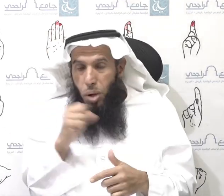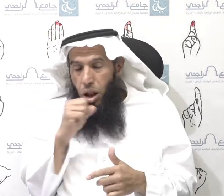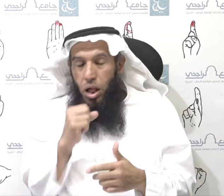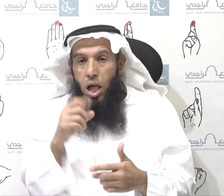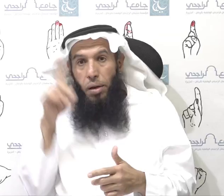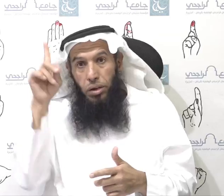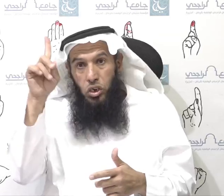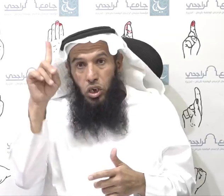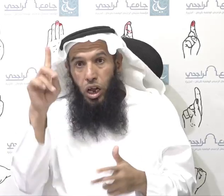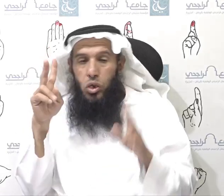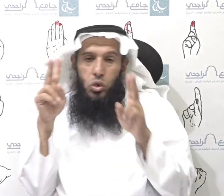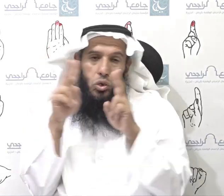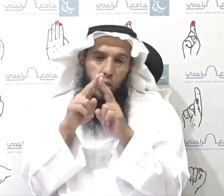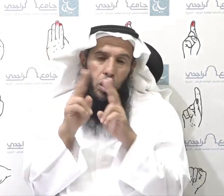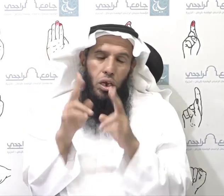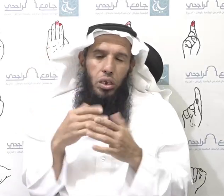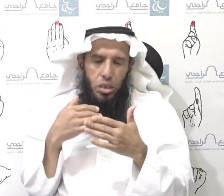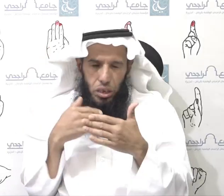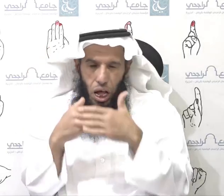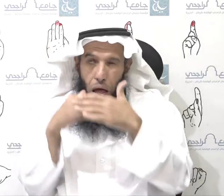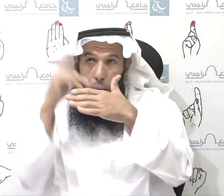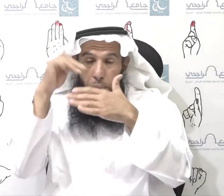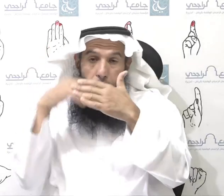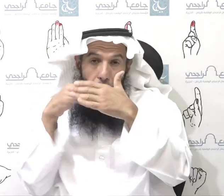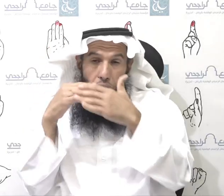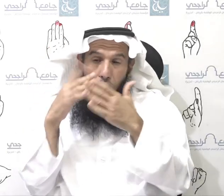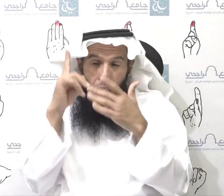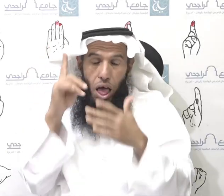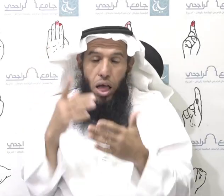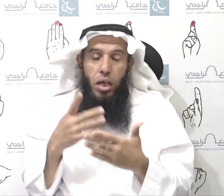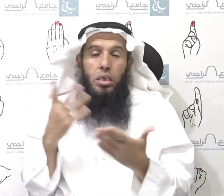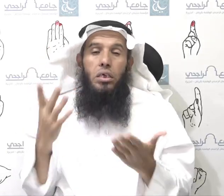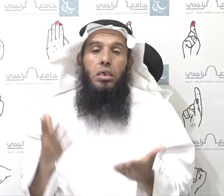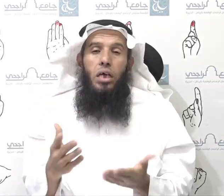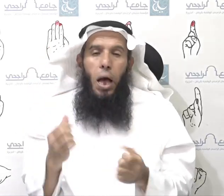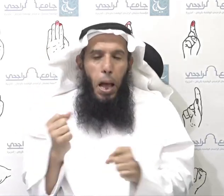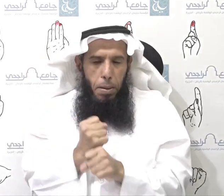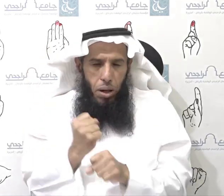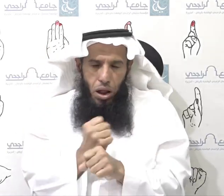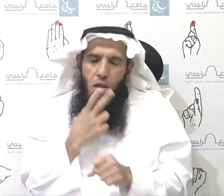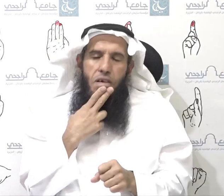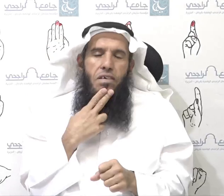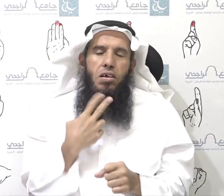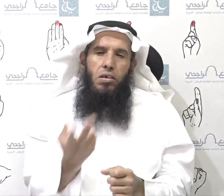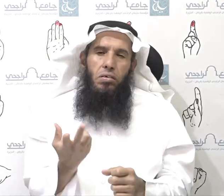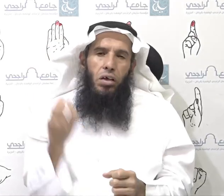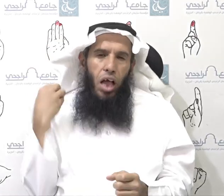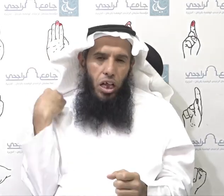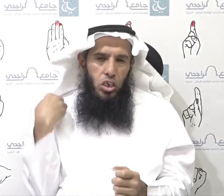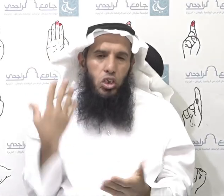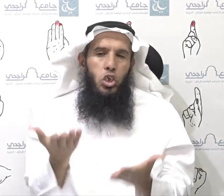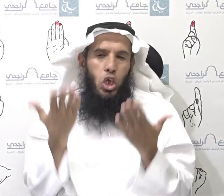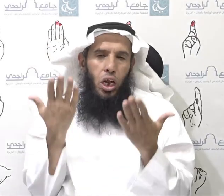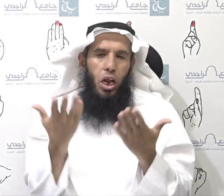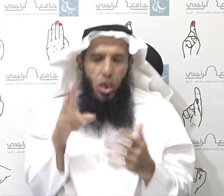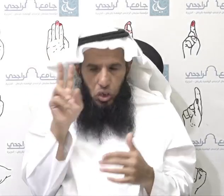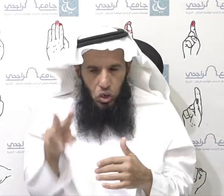وعلا. تقربوا إلى الله ما استطعتم إلى ذلك سبيلا، فإن ذلك عند الله